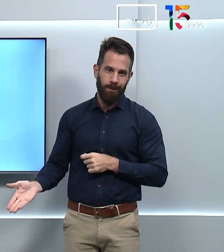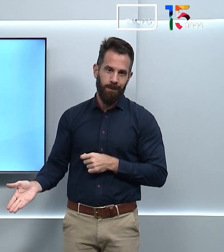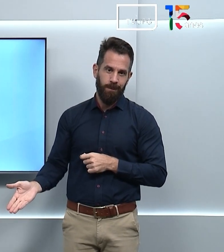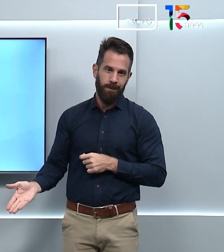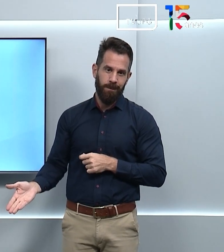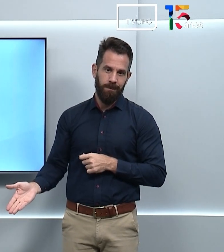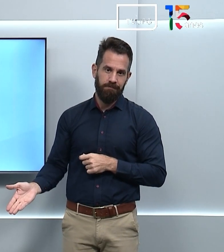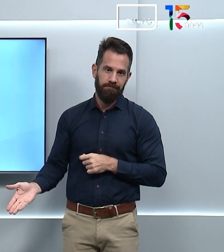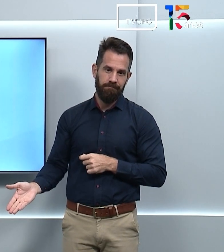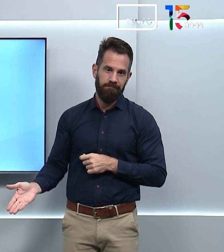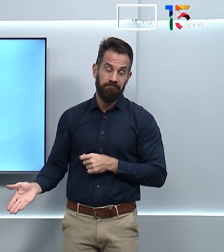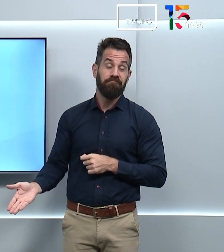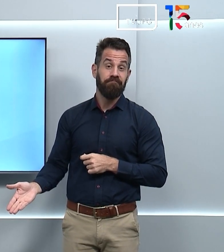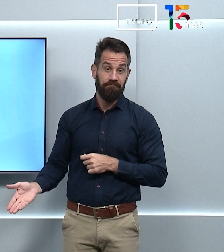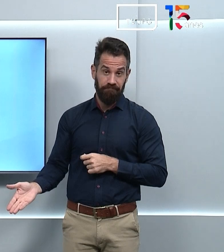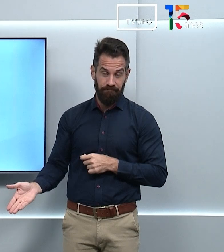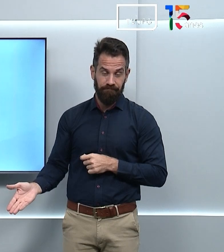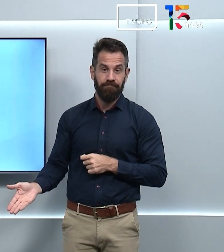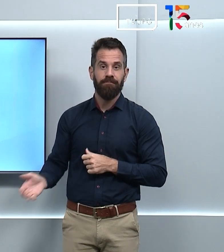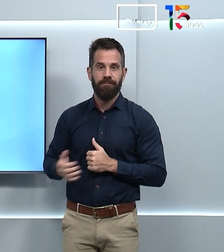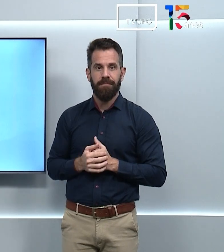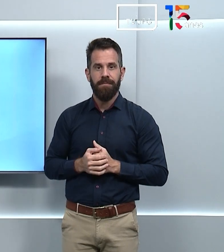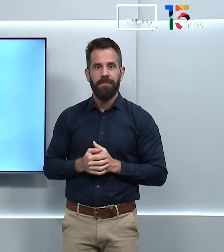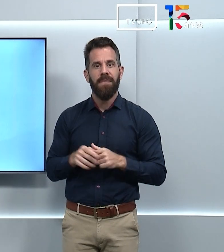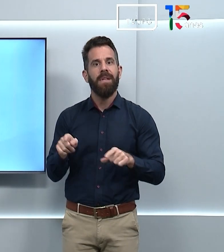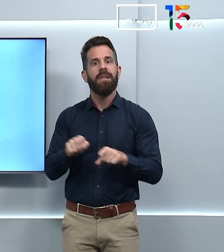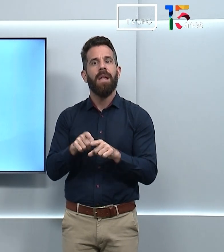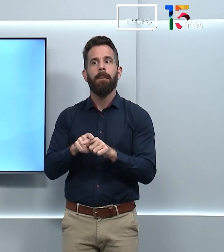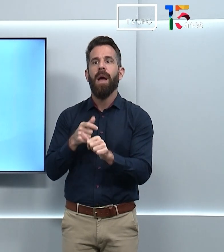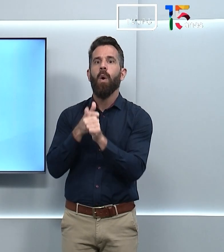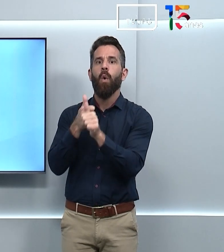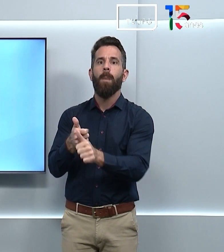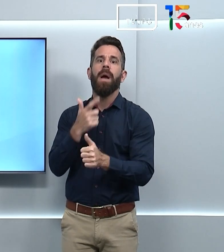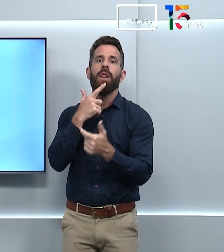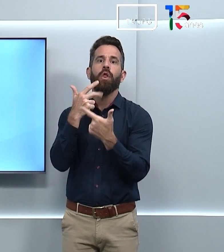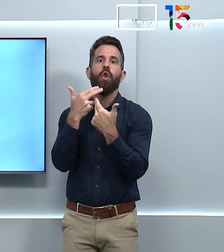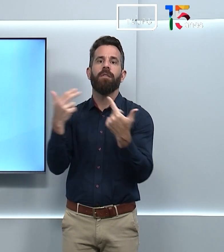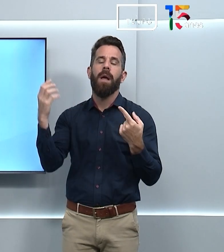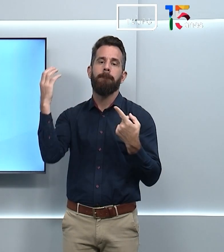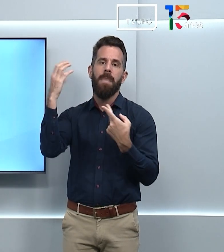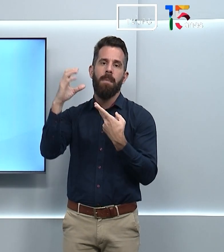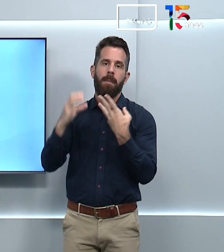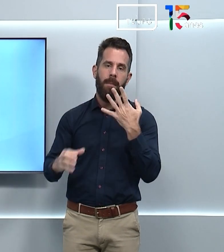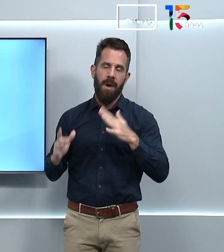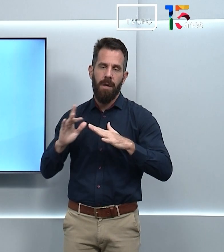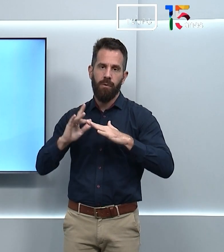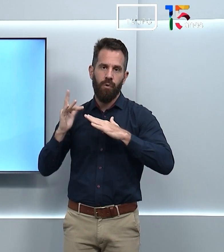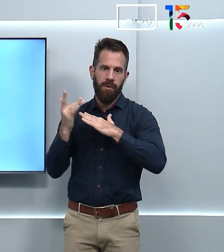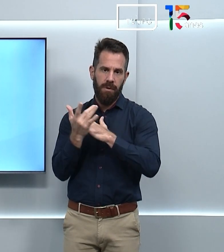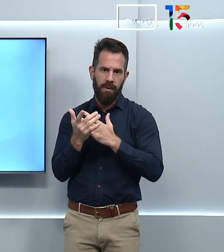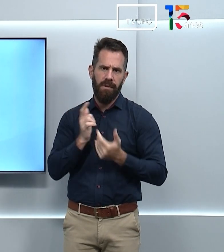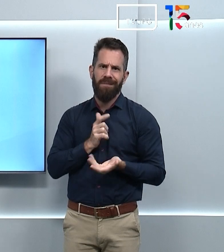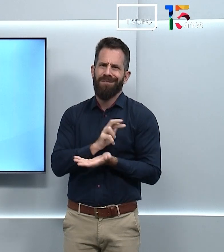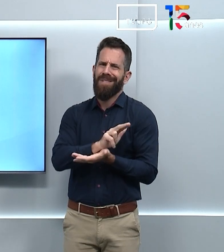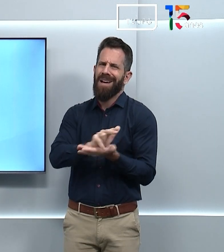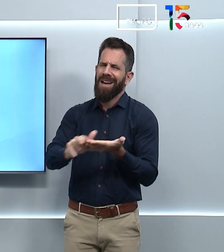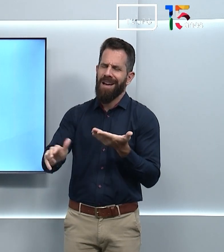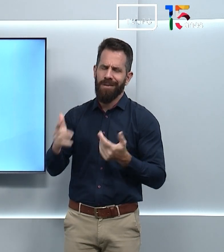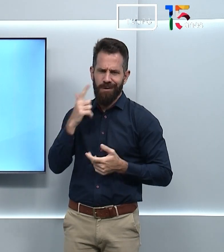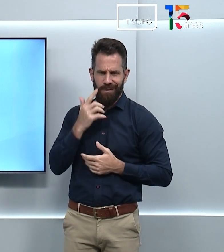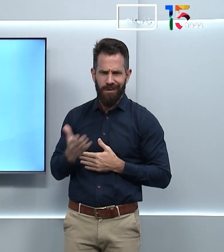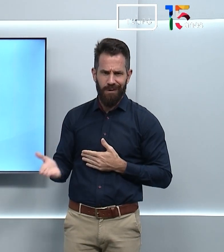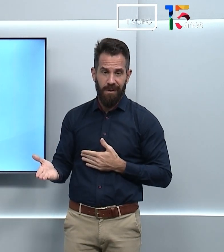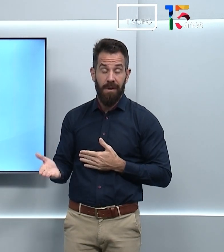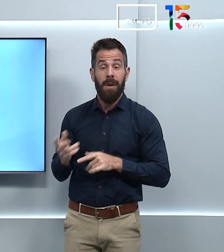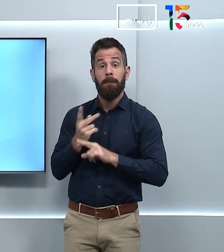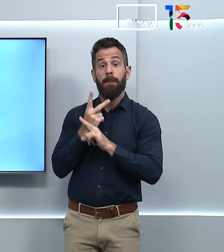629-9181-1406, que já está aparecendo aqui embaixo, ó. Você pode também acompanhar a gente nas redes sociais. A gente tem Instagram, Facebook, YouTube, TikTok. Busca